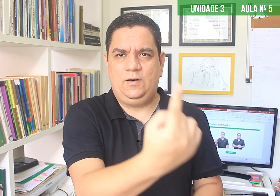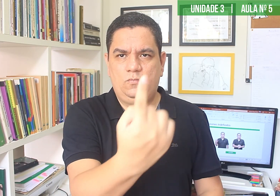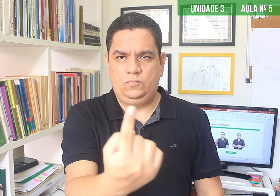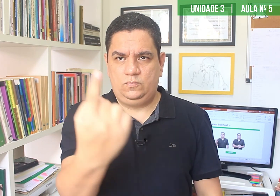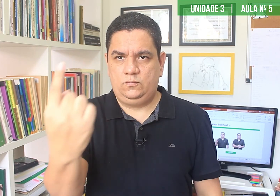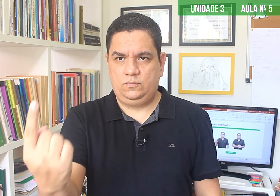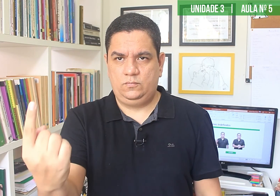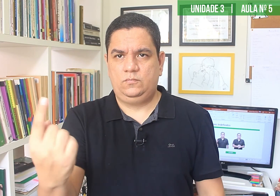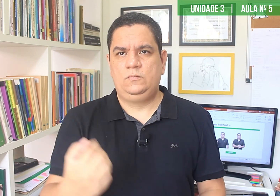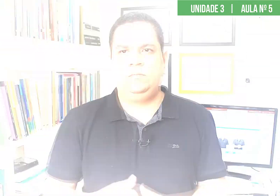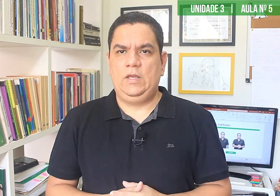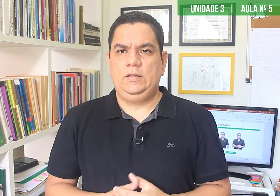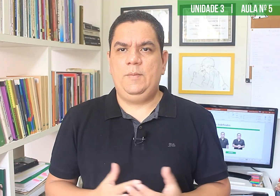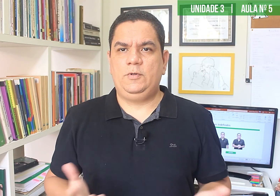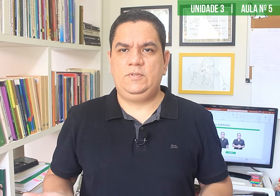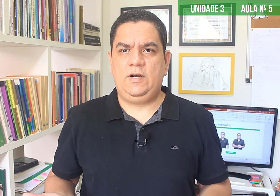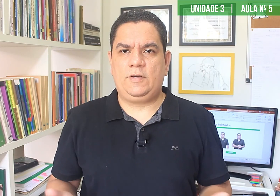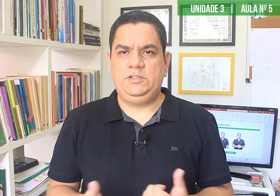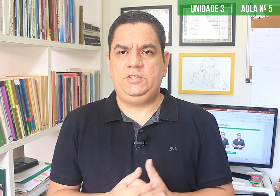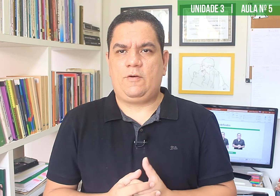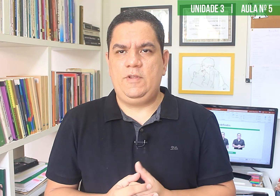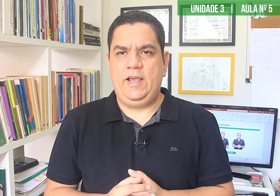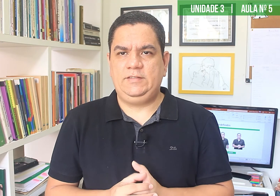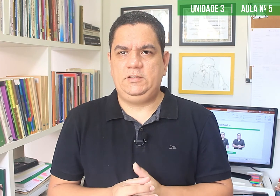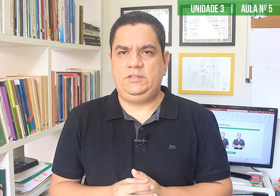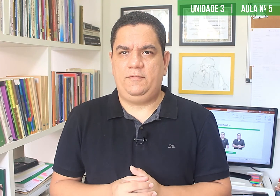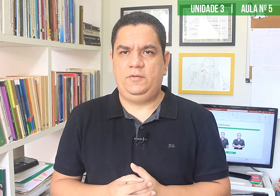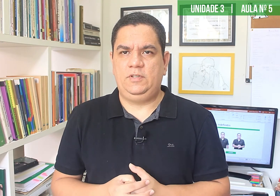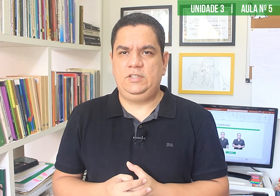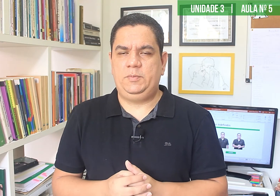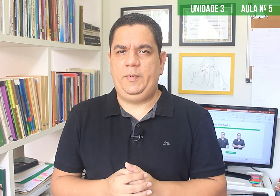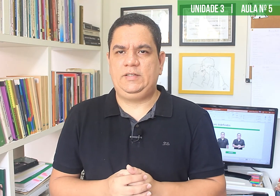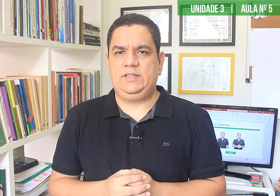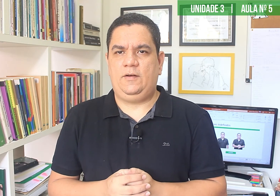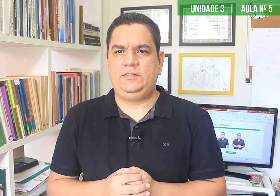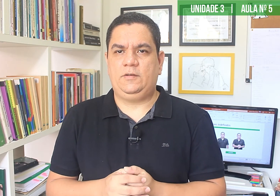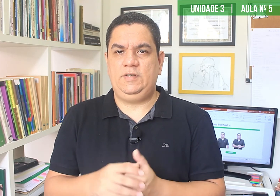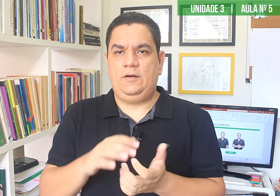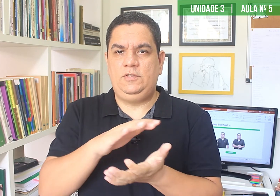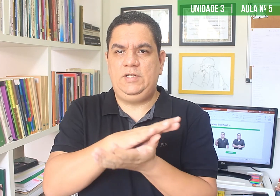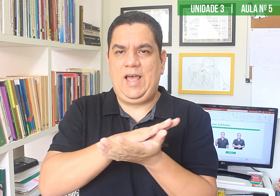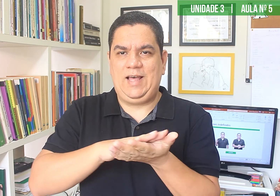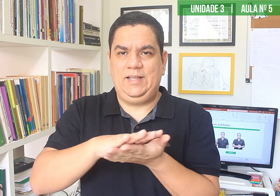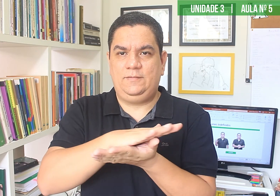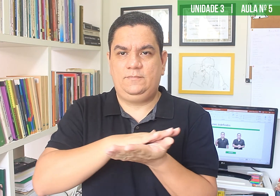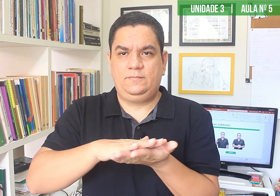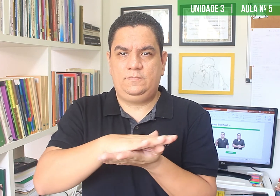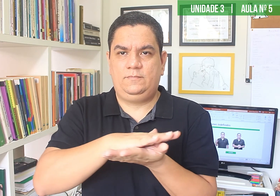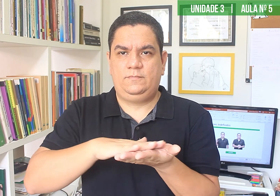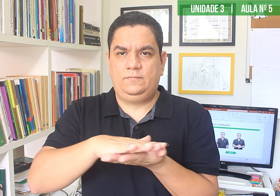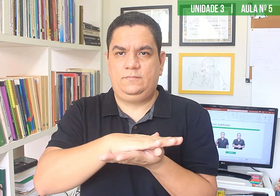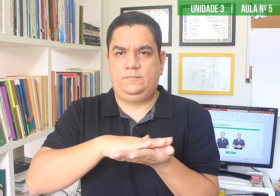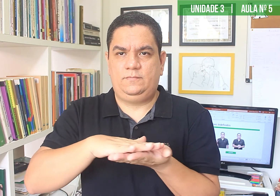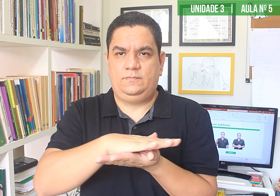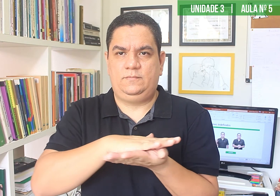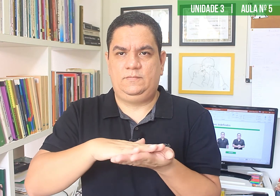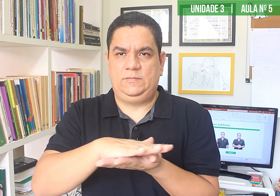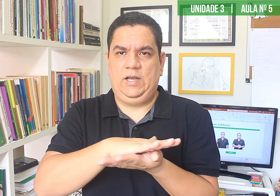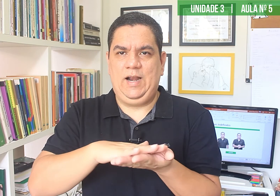um. Depois o sinal que a gente já conhece, a gente já viu desde as primeiras aulas, que é o sinal de nada. Tá?